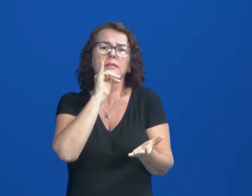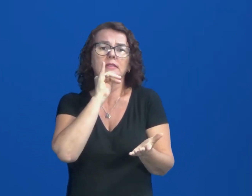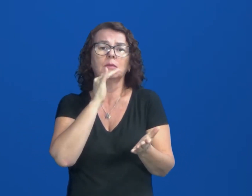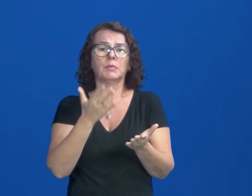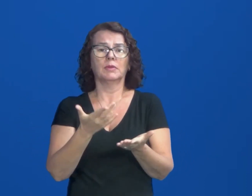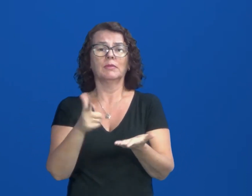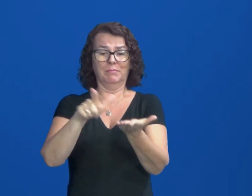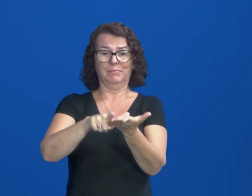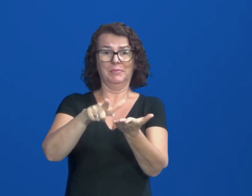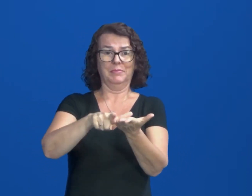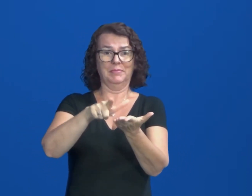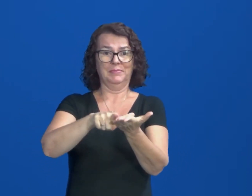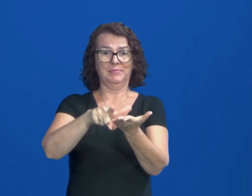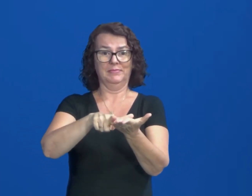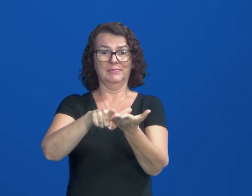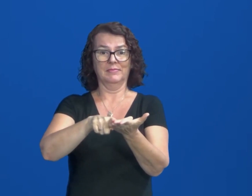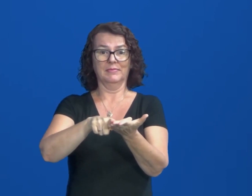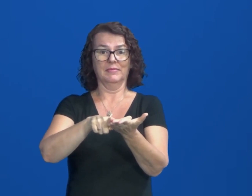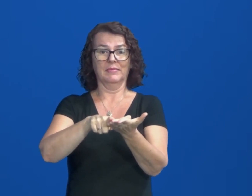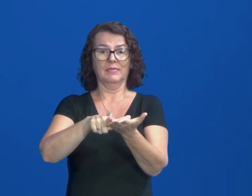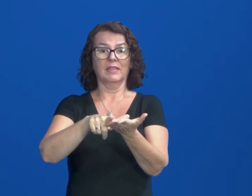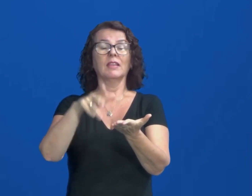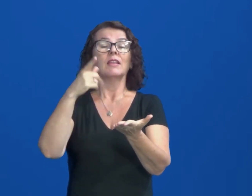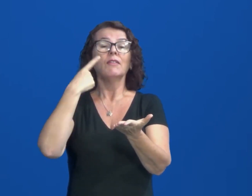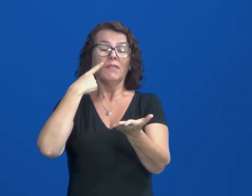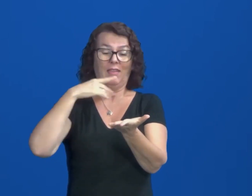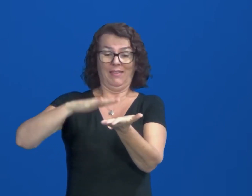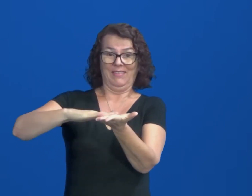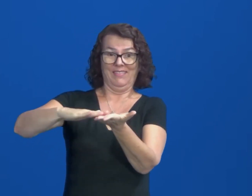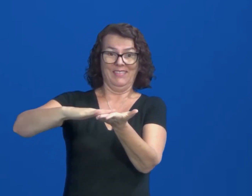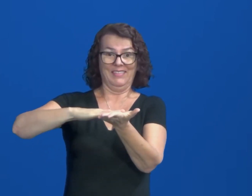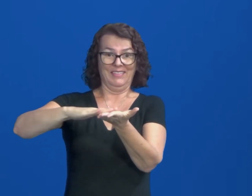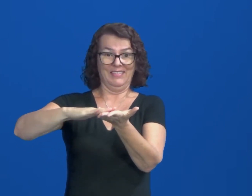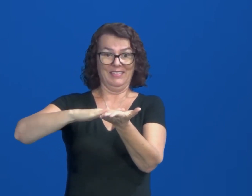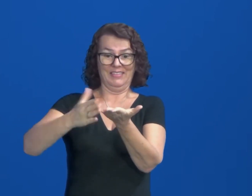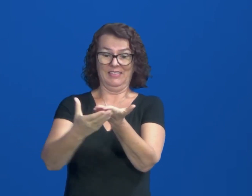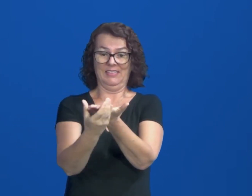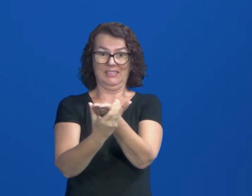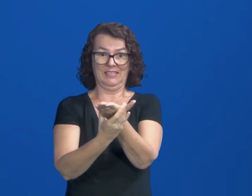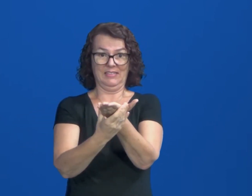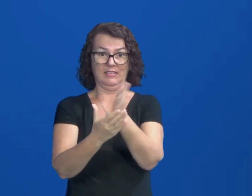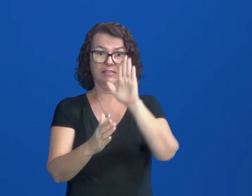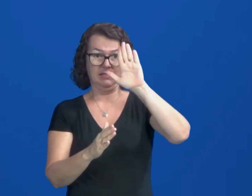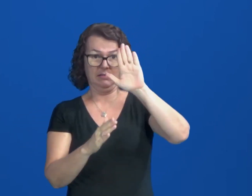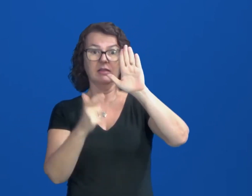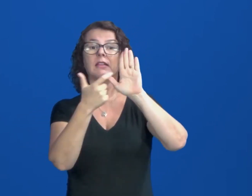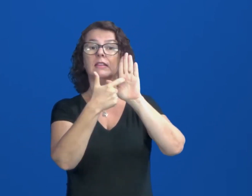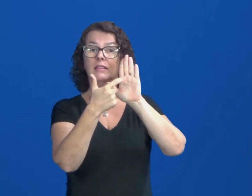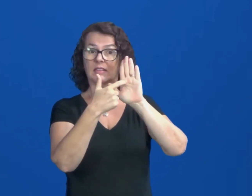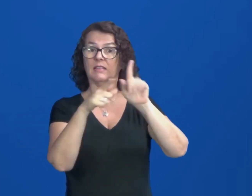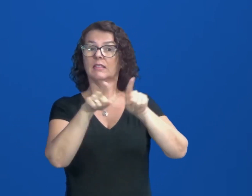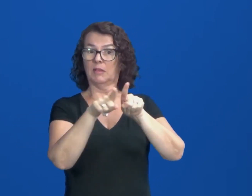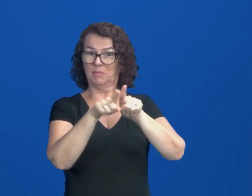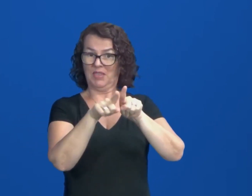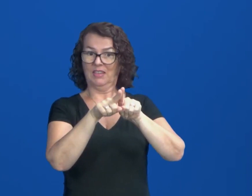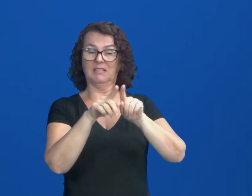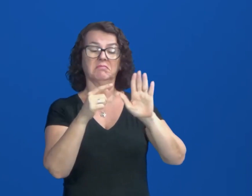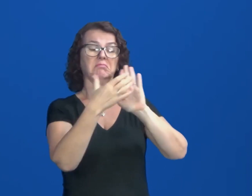exemplo, aqui, papel. Veja só este morfema, essa configuração de mão. Essa configuração de mão,